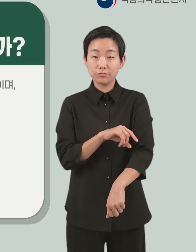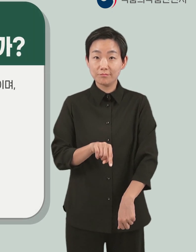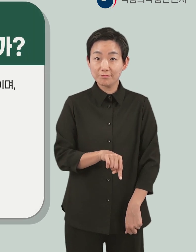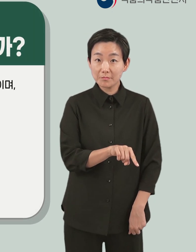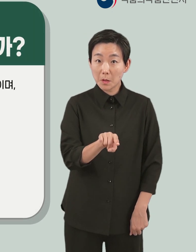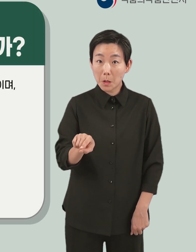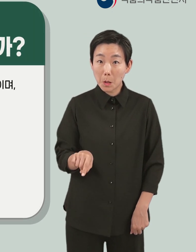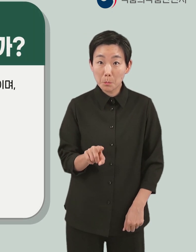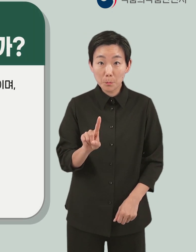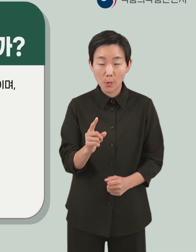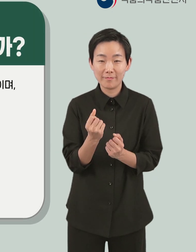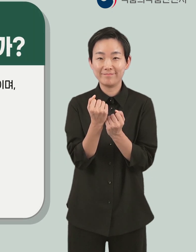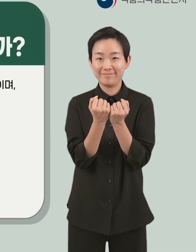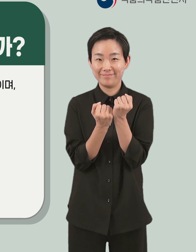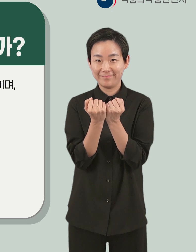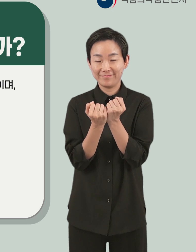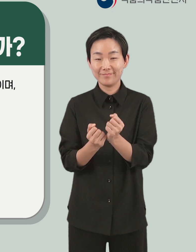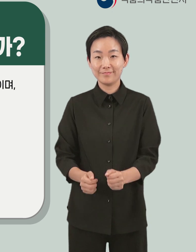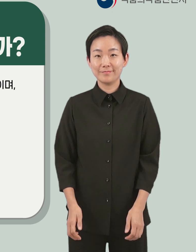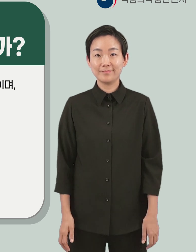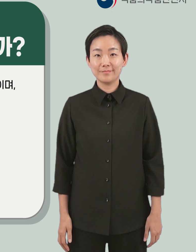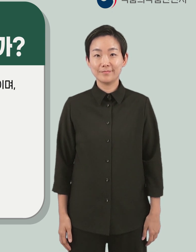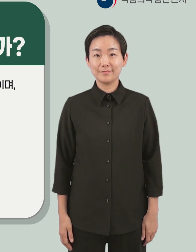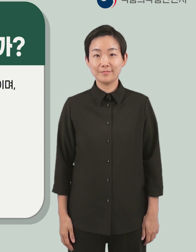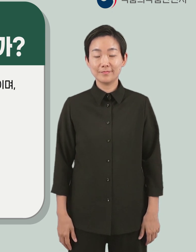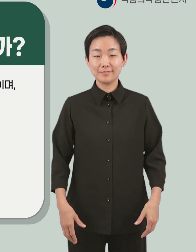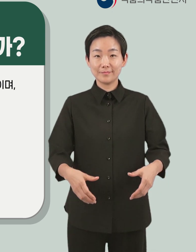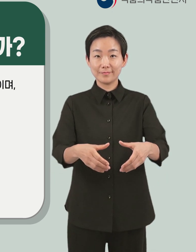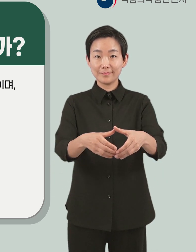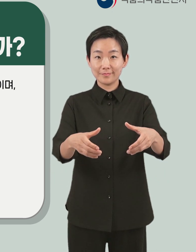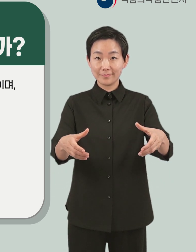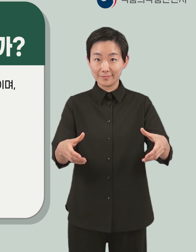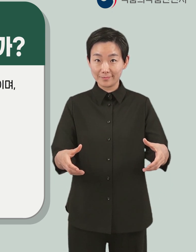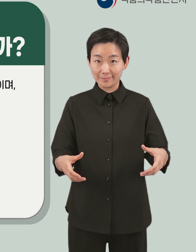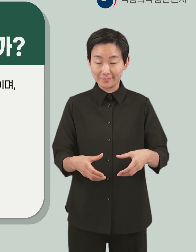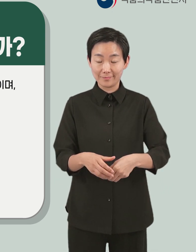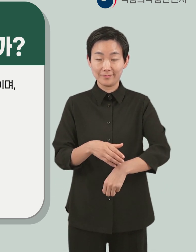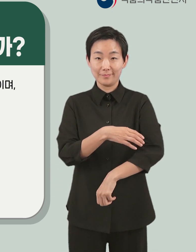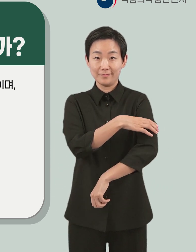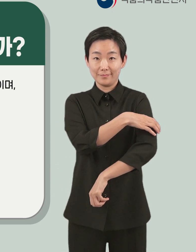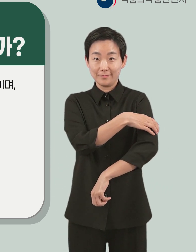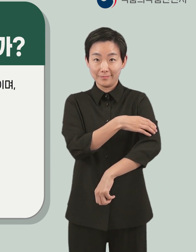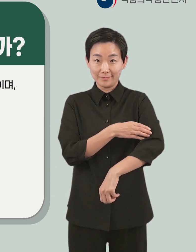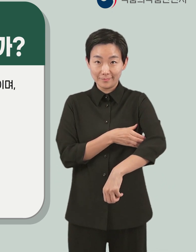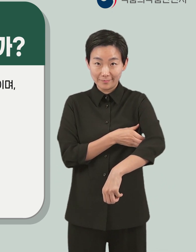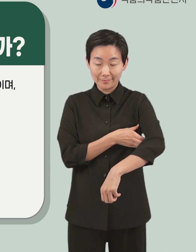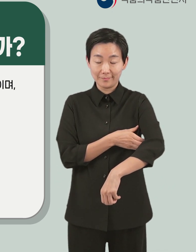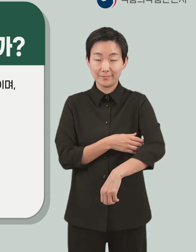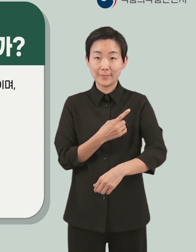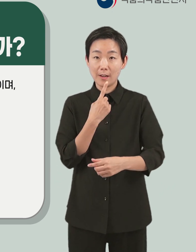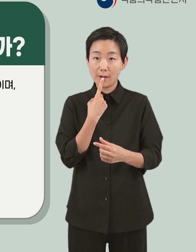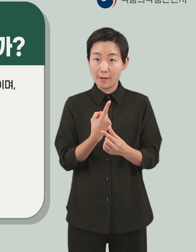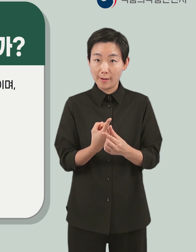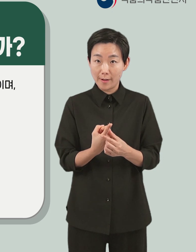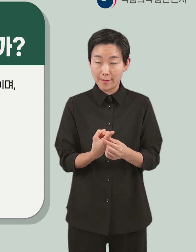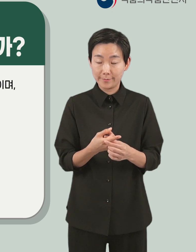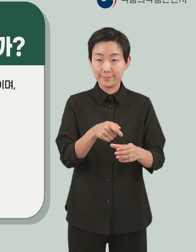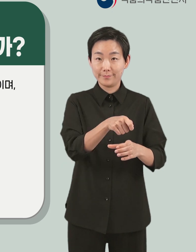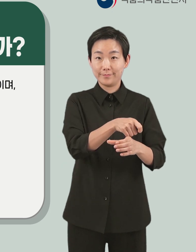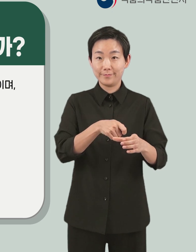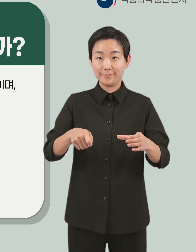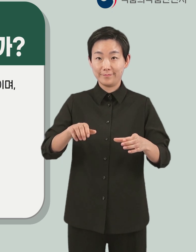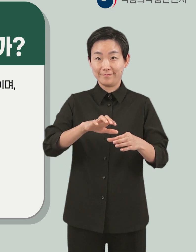이 의료기기는 어떻게 구성되어 있습니까? 이 의료기기는 본체, 커프 건전지, 보관 케이스가